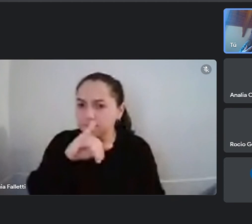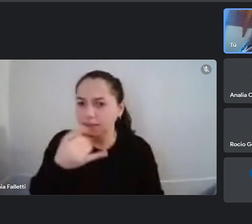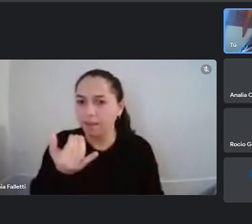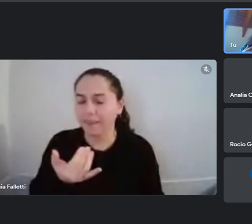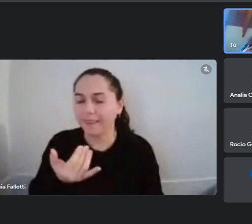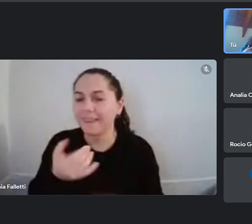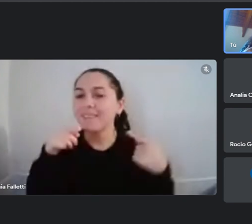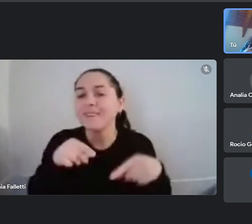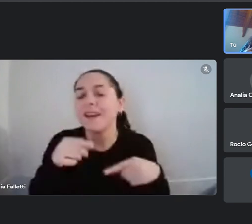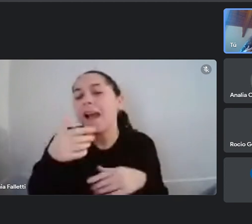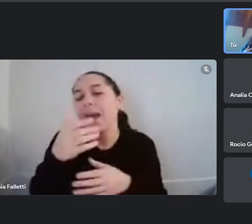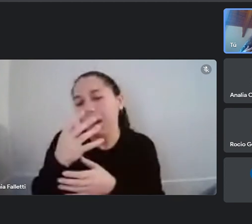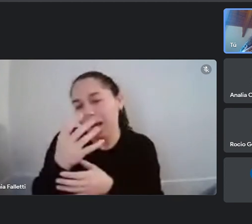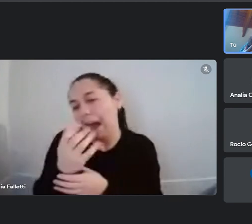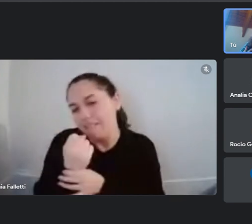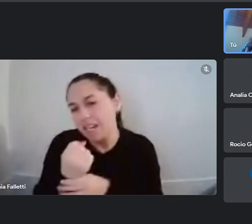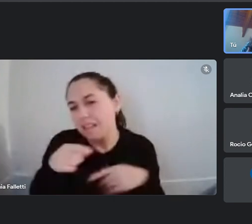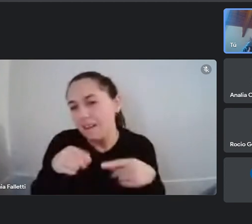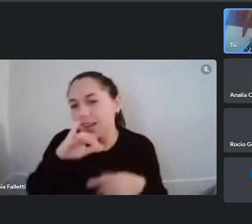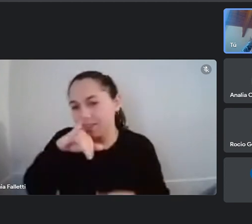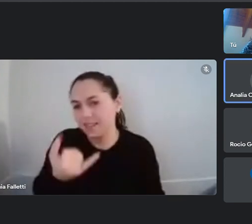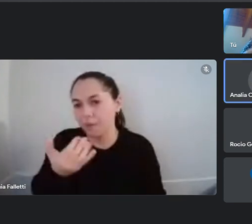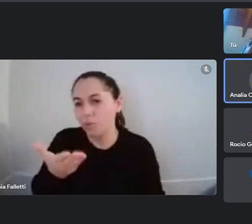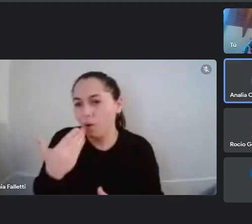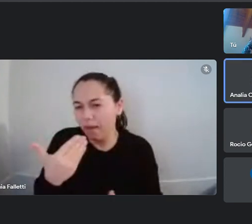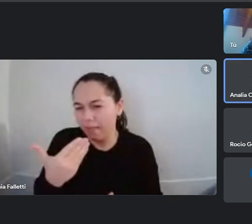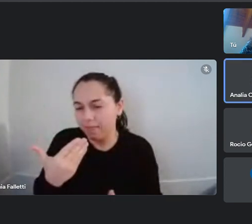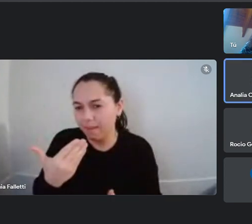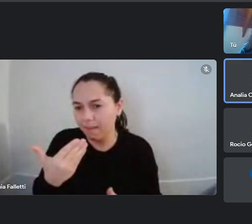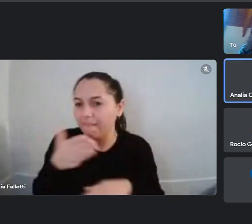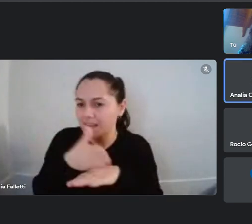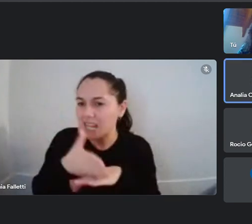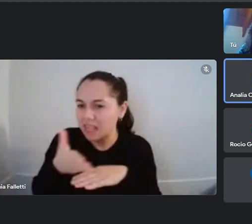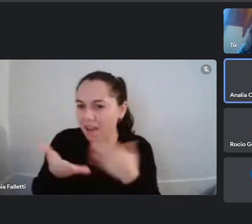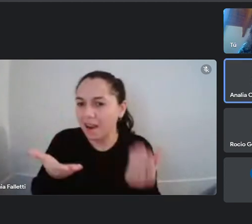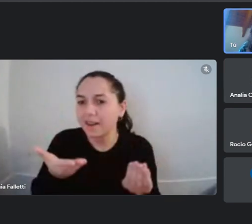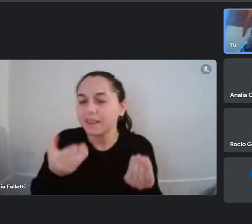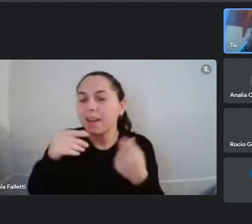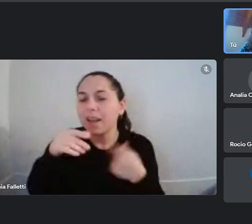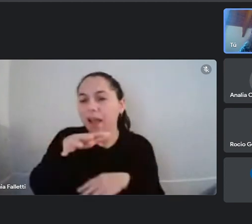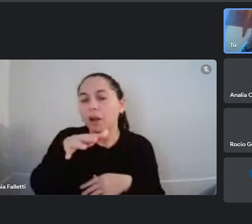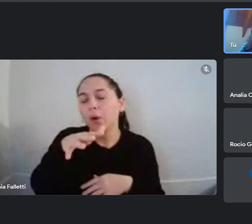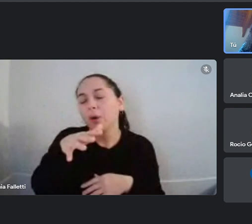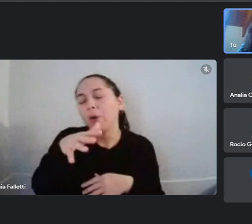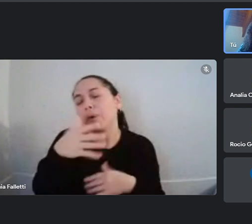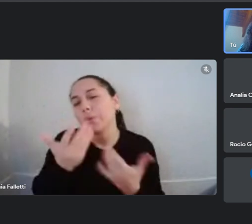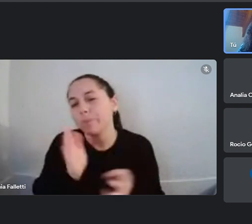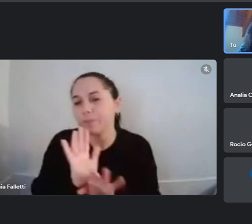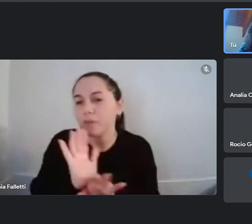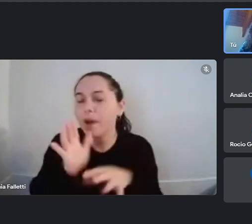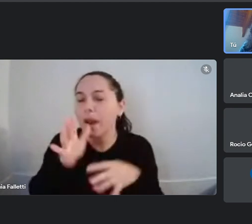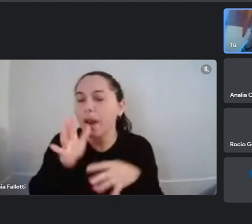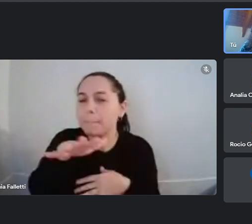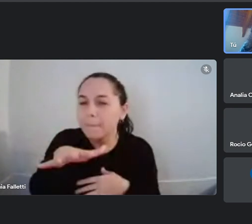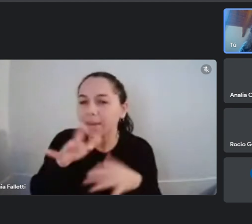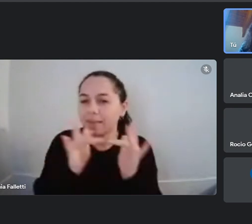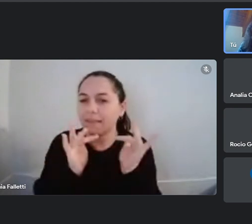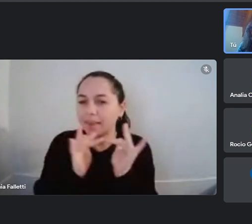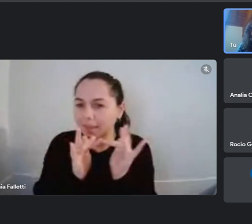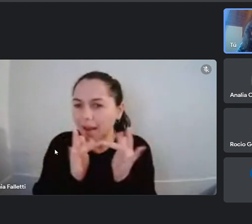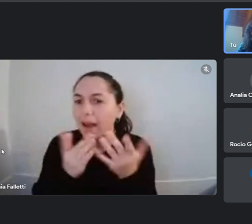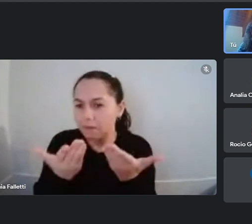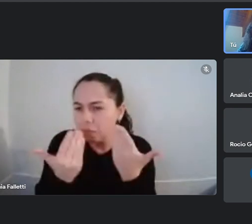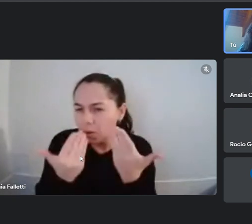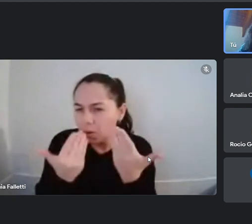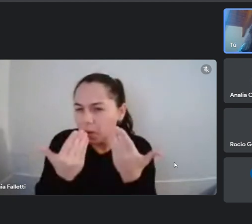¿sí? Ambientes digitales propicios, ¿sí? Porque habilitan, perdón. Habilitantes podría ser también